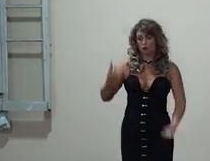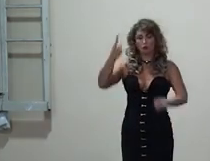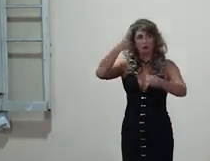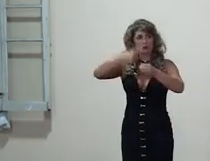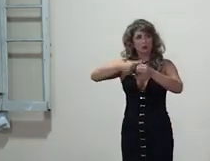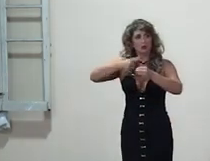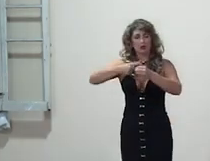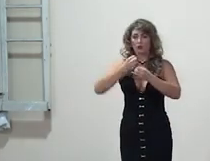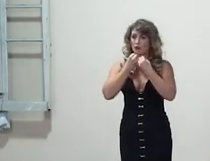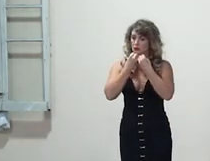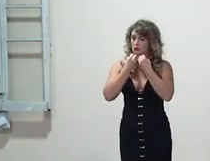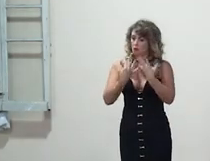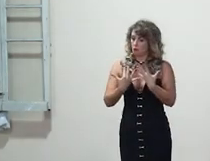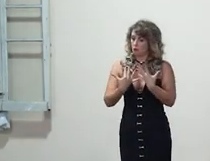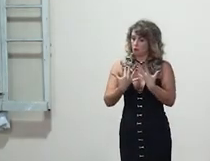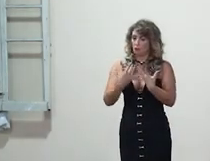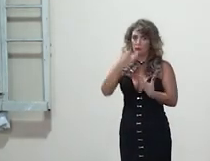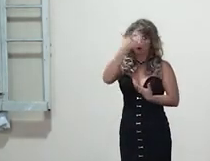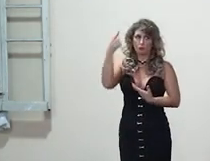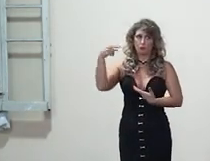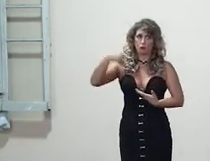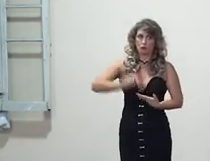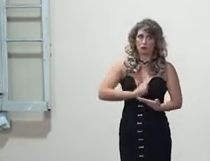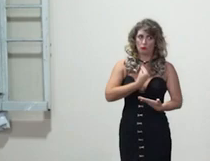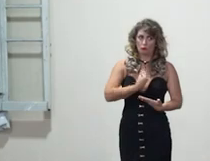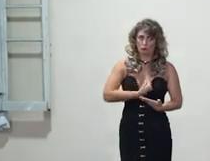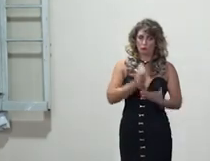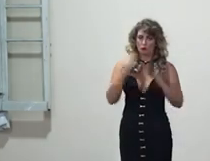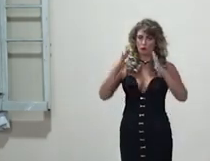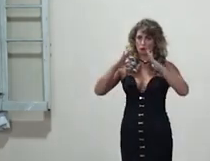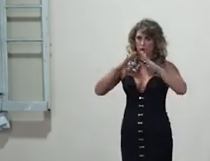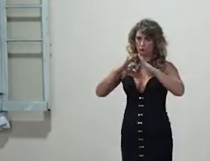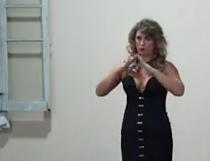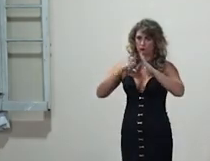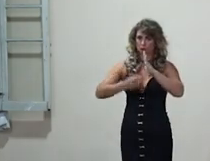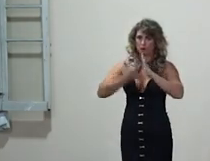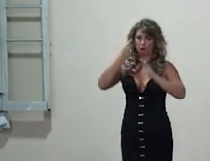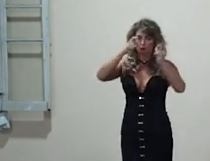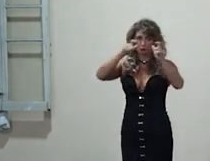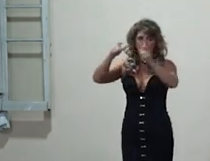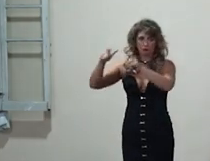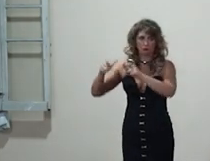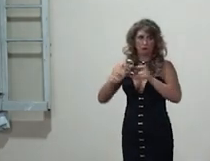ser boa para quem nela mora, em primeiro lugar. É?